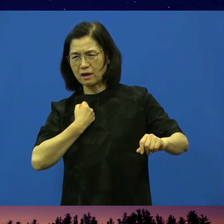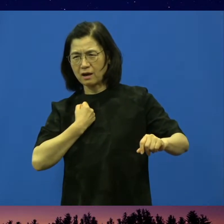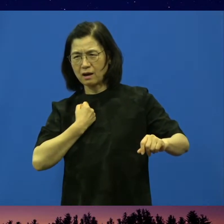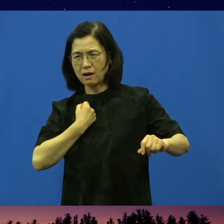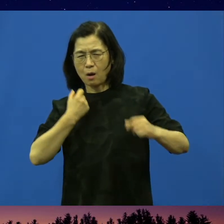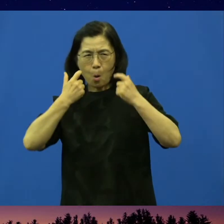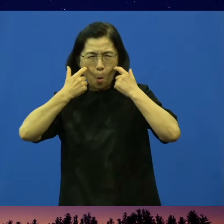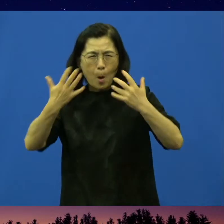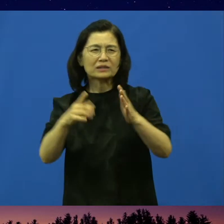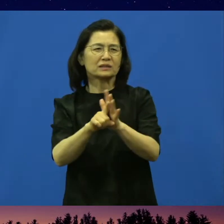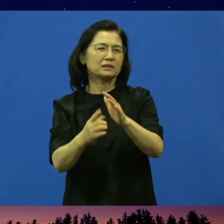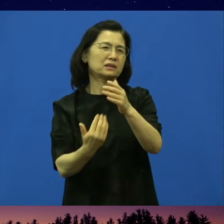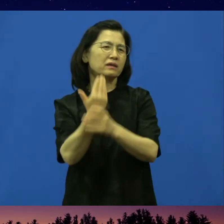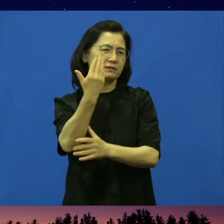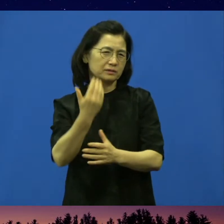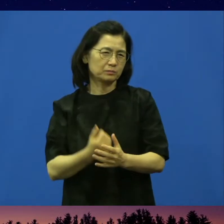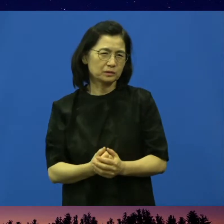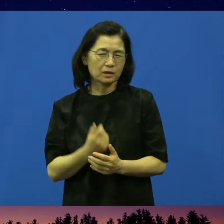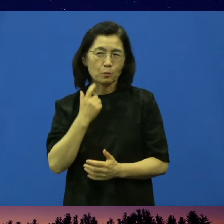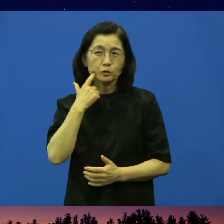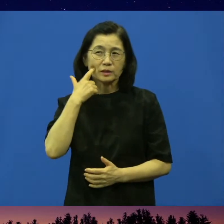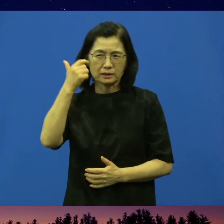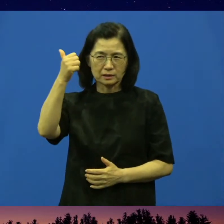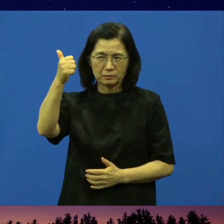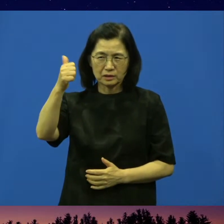희한한 거예요, 희한한 거예요.